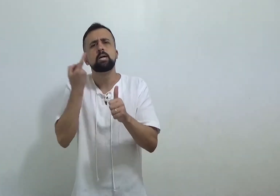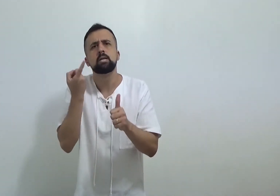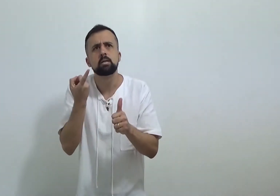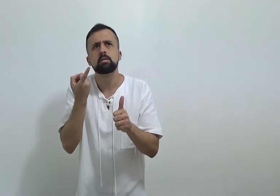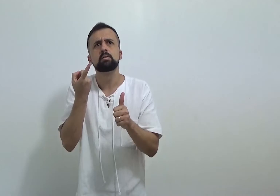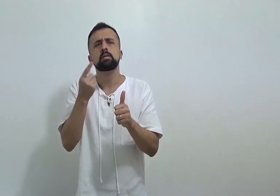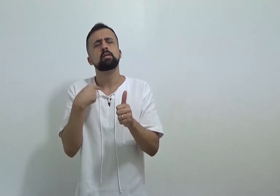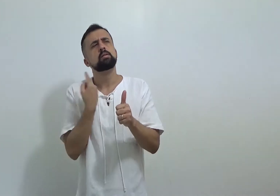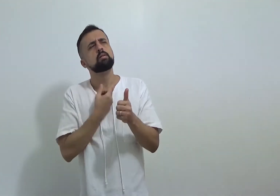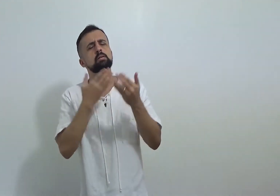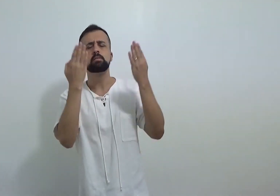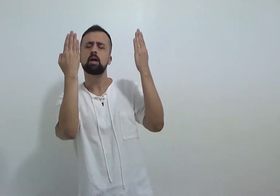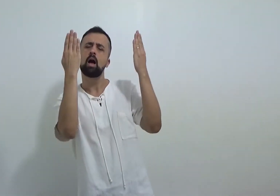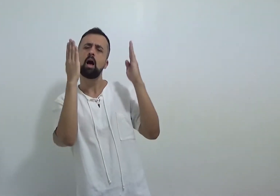Comparação.